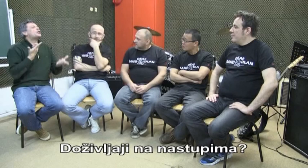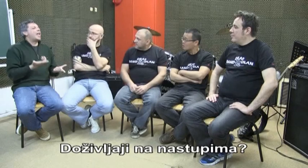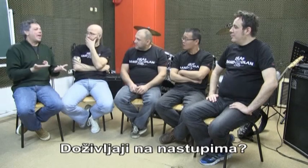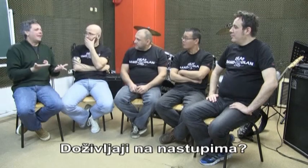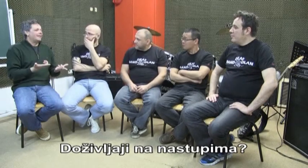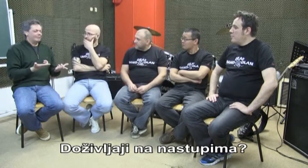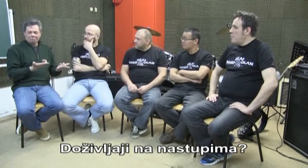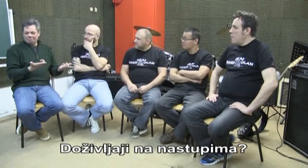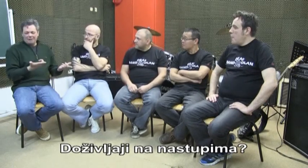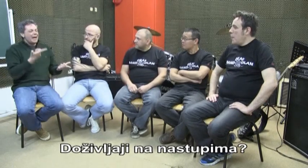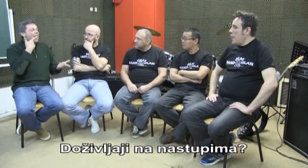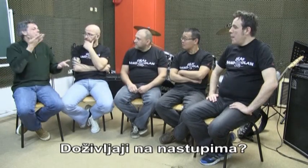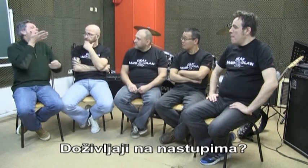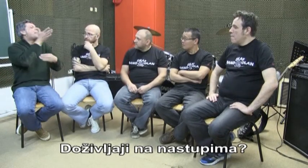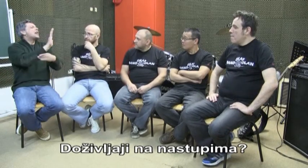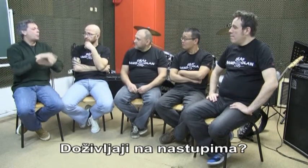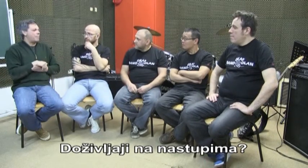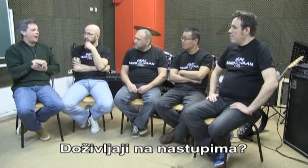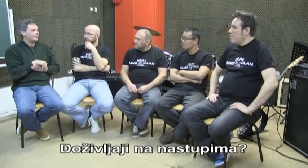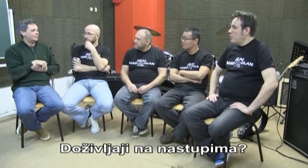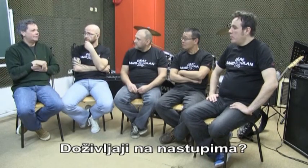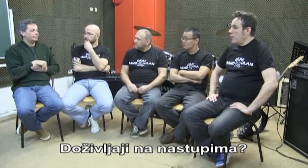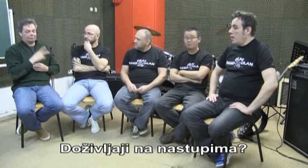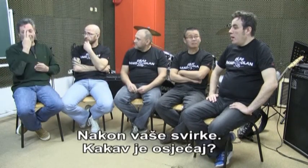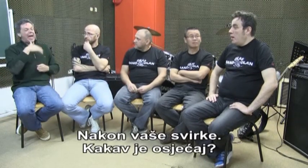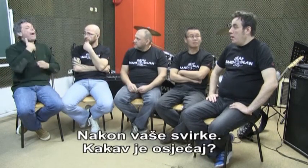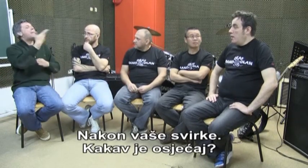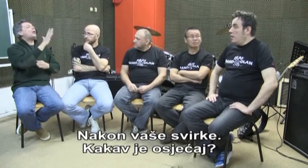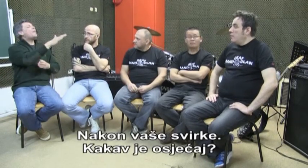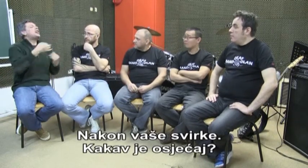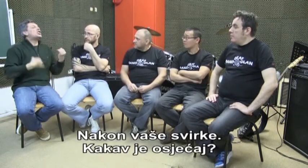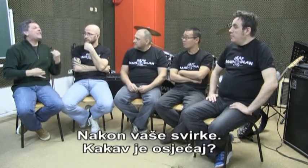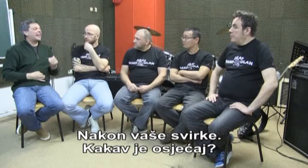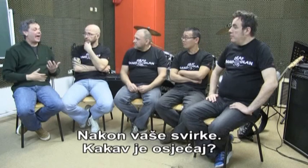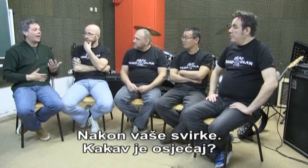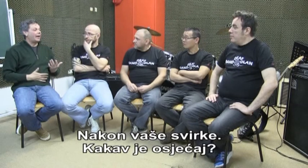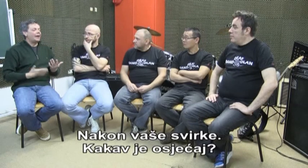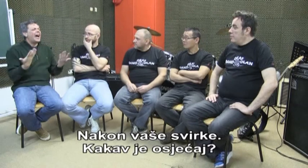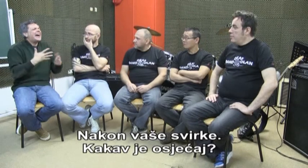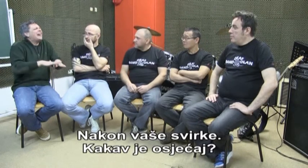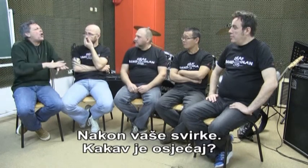doživljaj na nastupima, nakon vaše svirke, kakav je